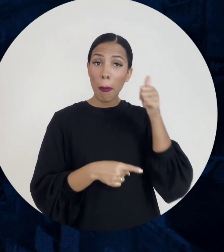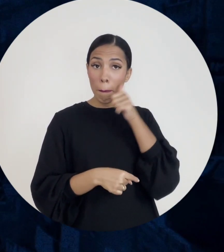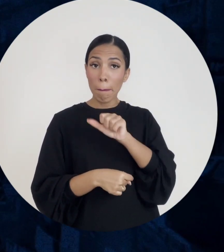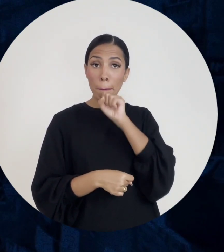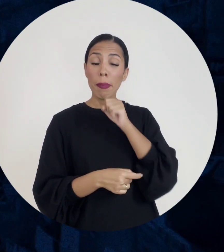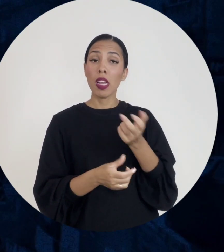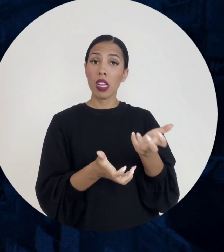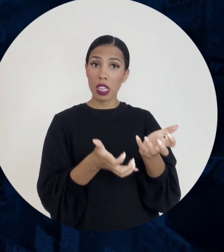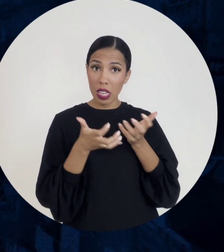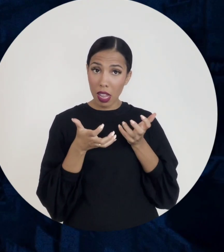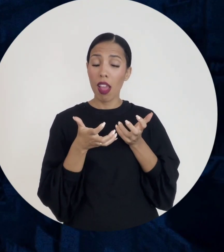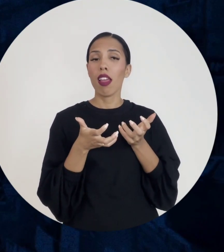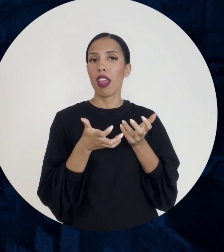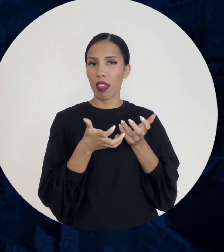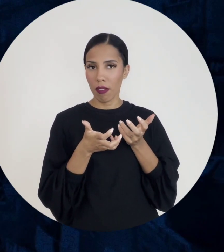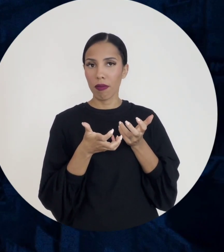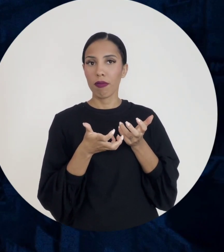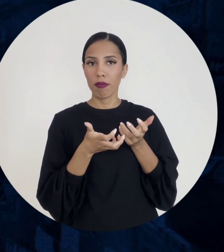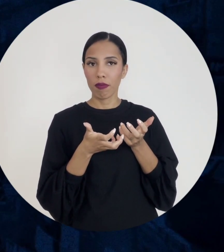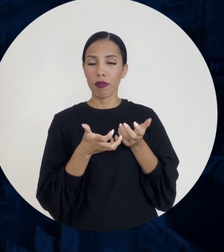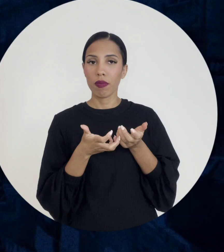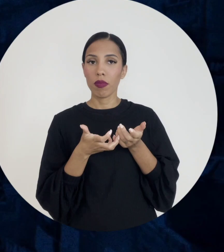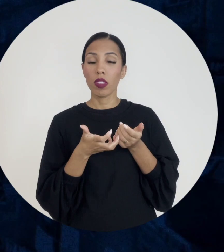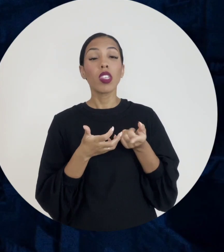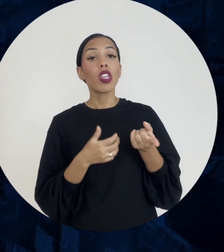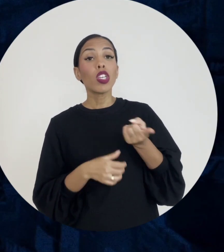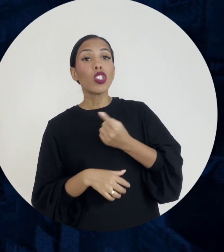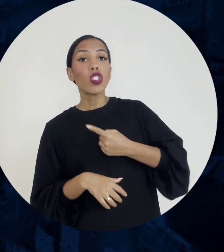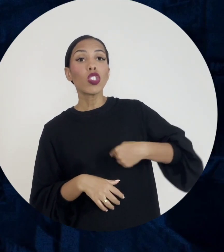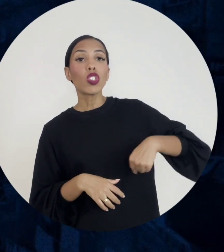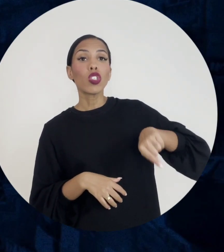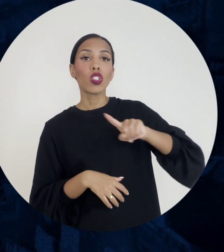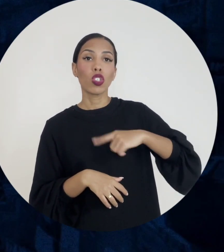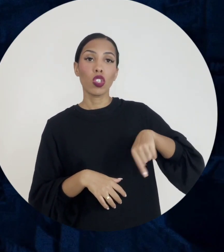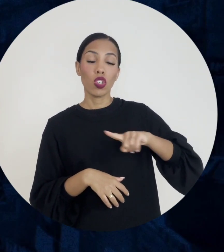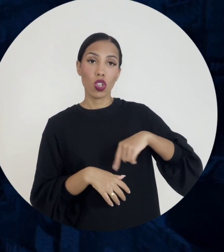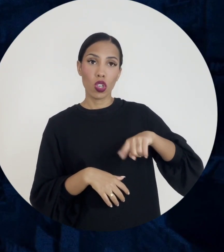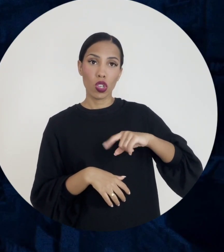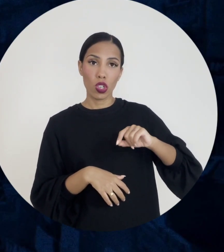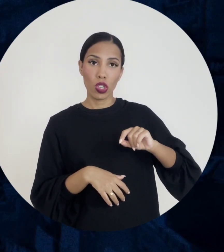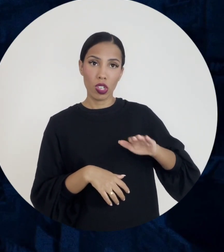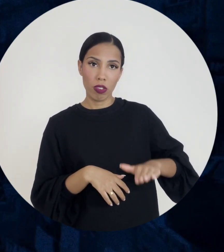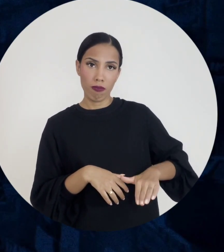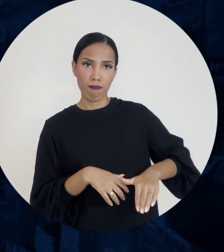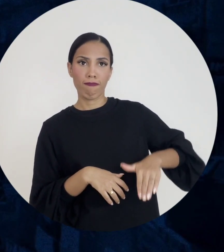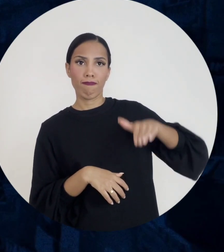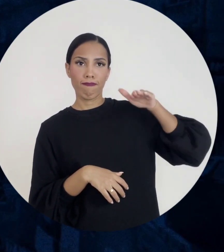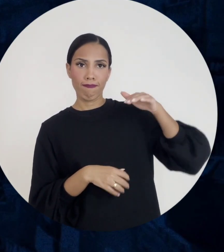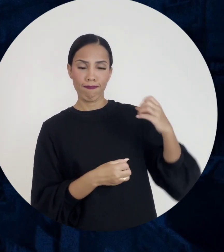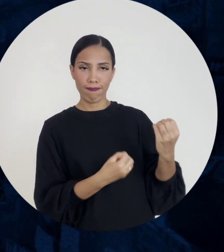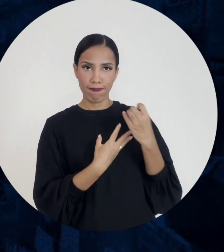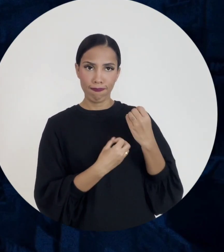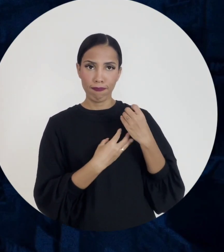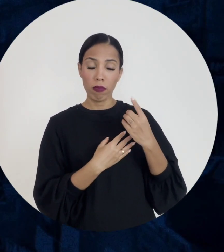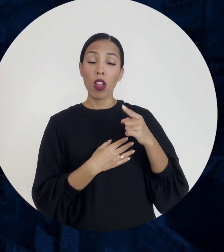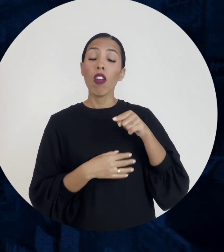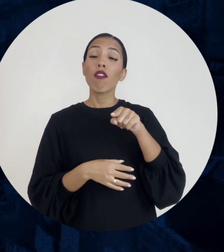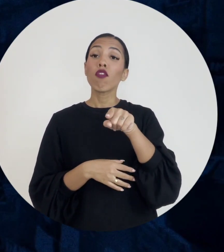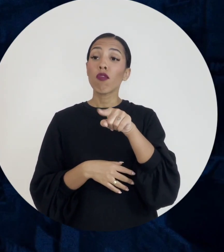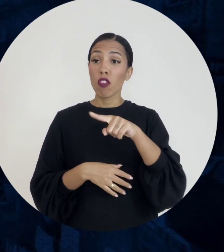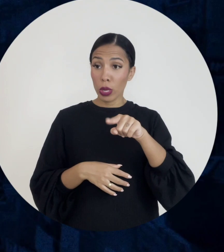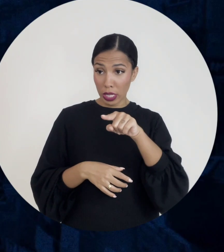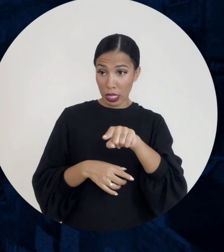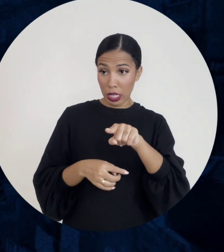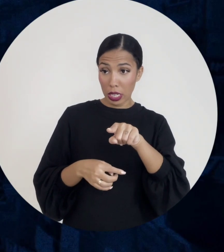mais do que a gente, de uma geração um pouco à frente da gente, criado para trabalhar, né? Para o trabalho, não para ler e escrever, não